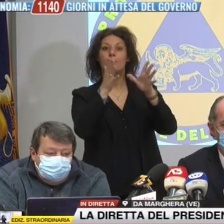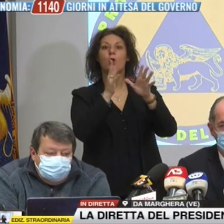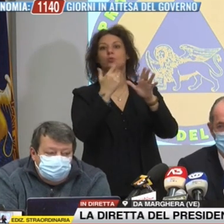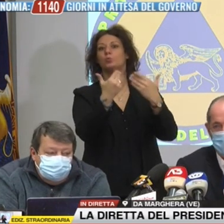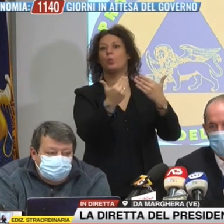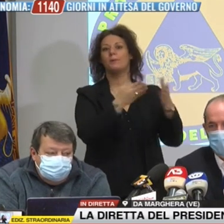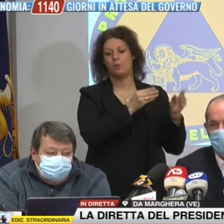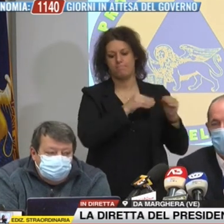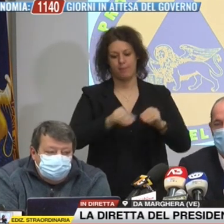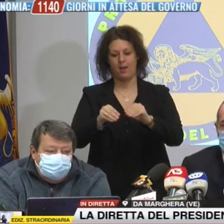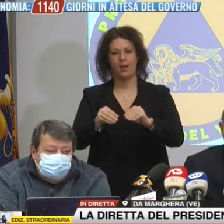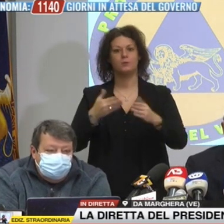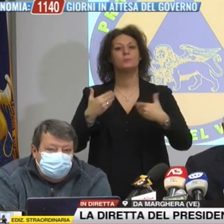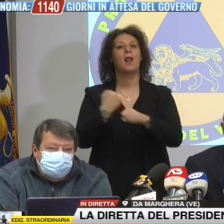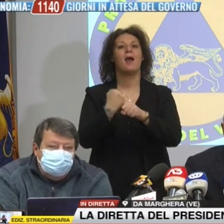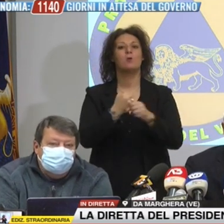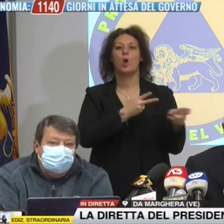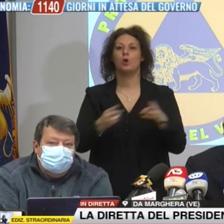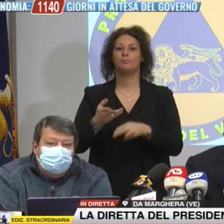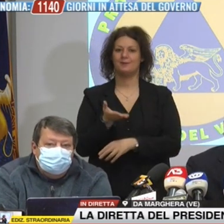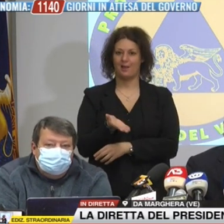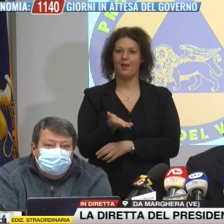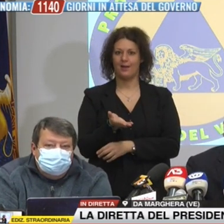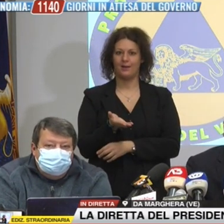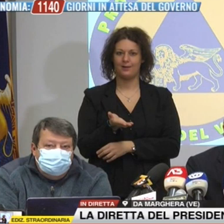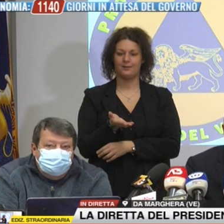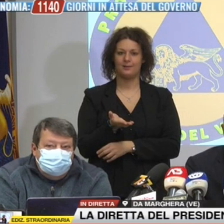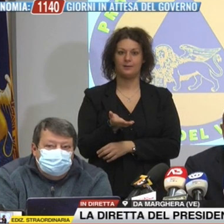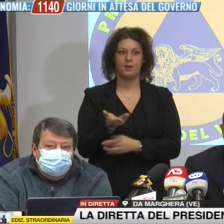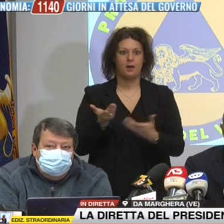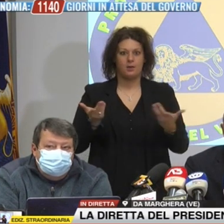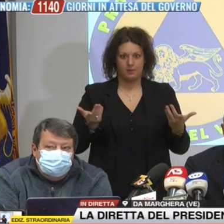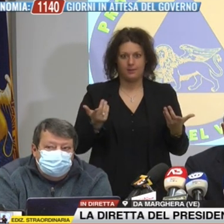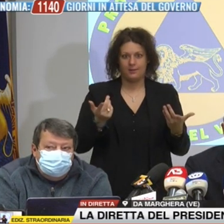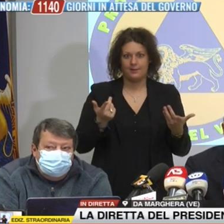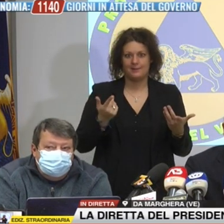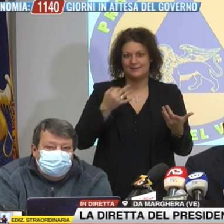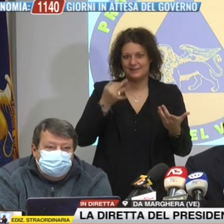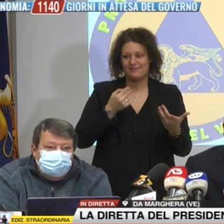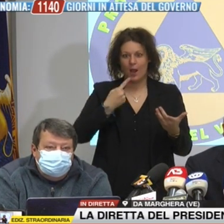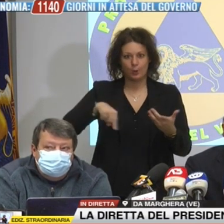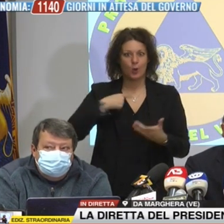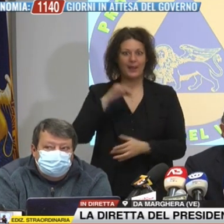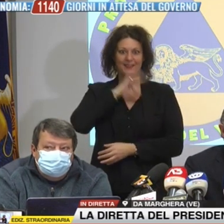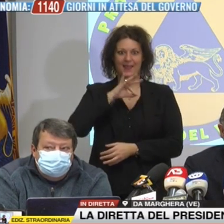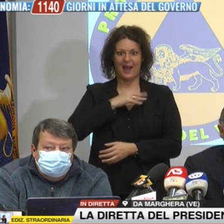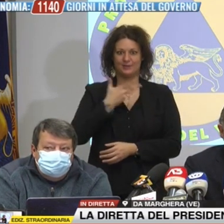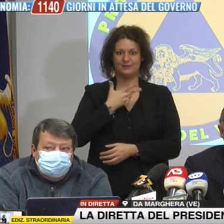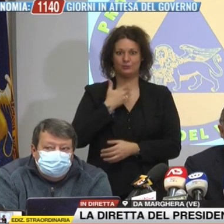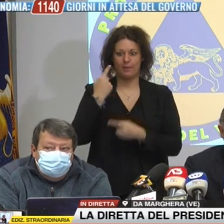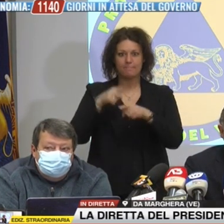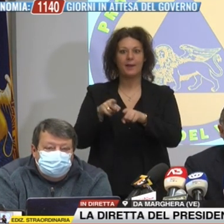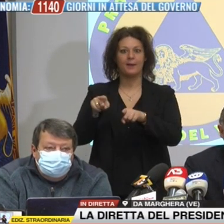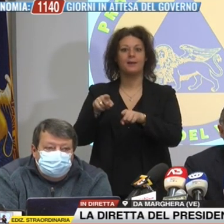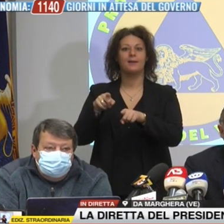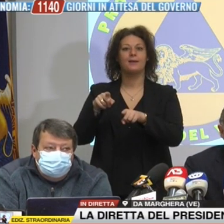corsie, che siano diciamo operativi, figuratevi se noi non abbiamo interessi ad